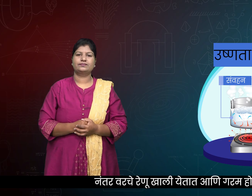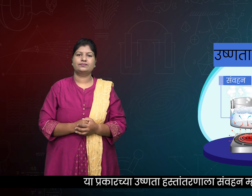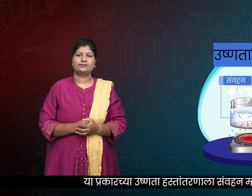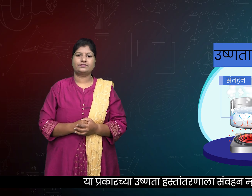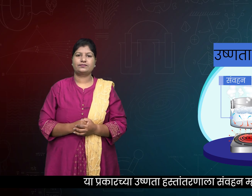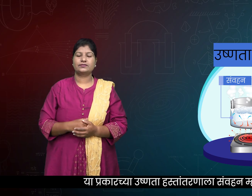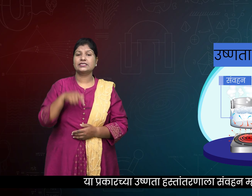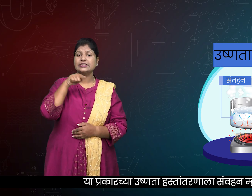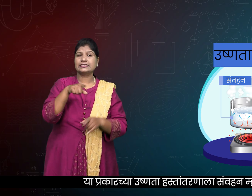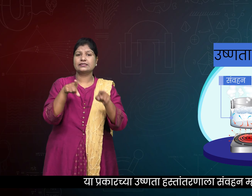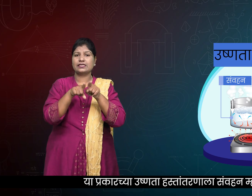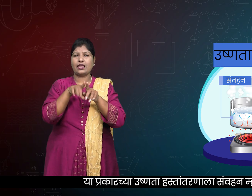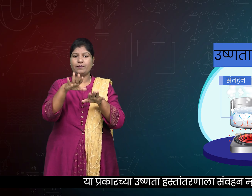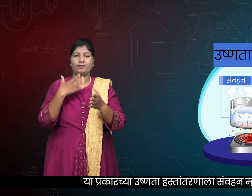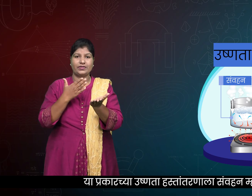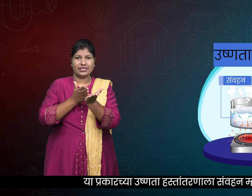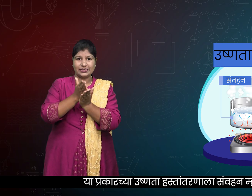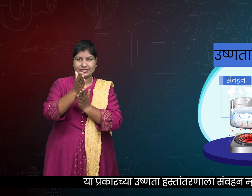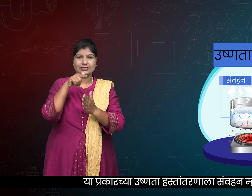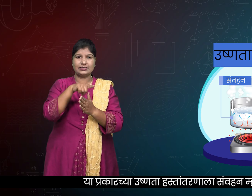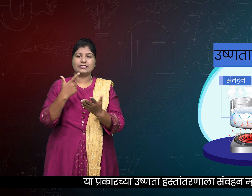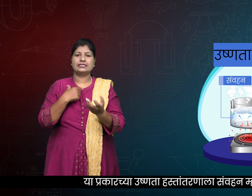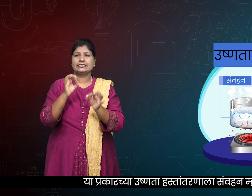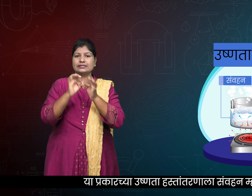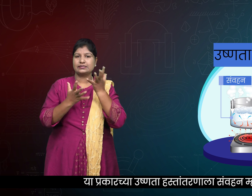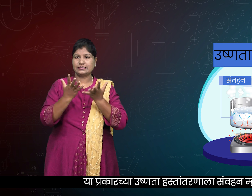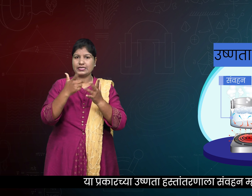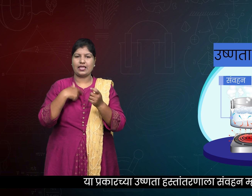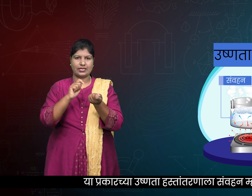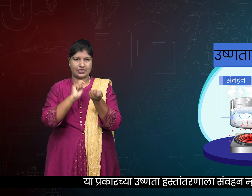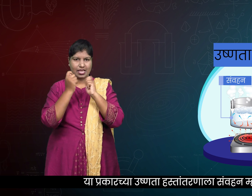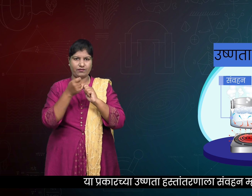या प्रकारच्या उष्णता हस्तांतरणाला संवहन म्हणतात.